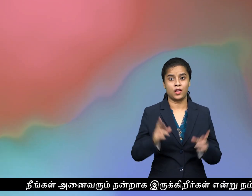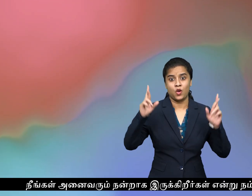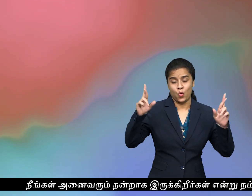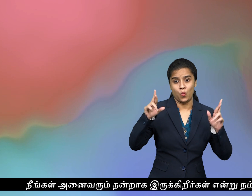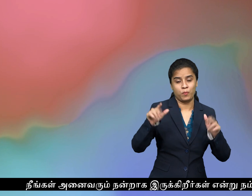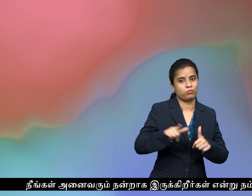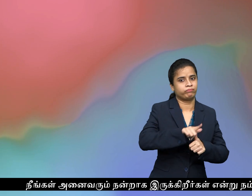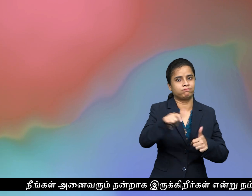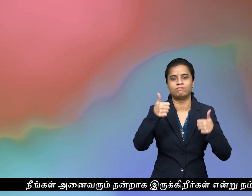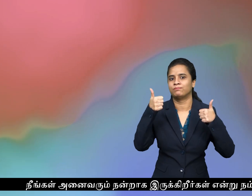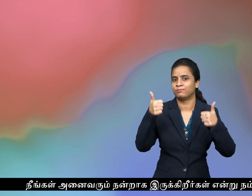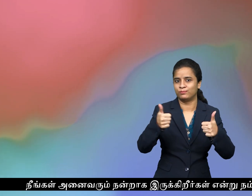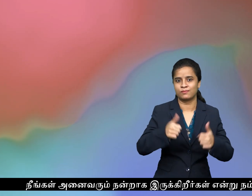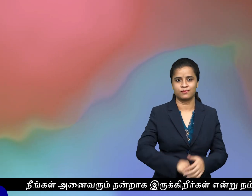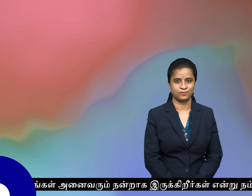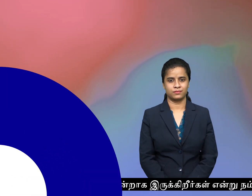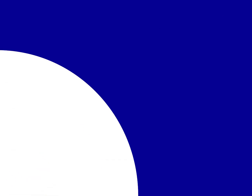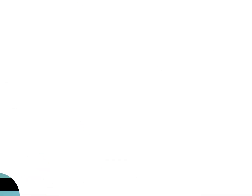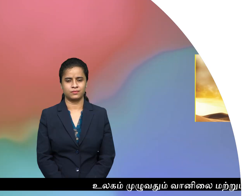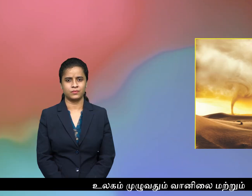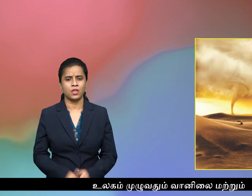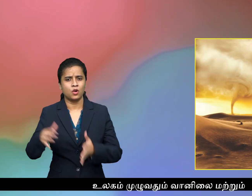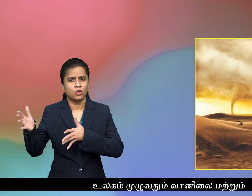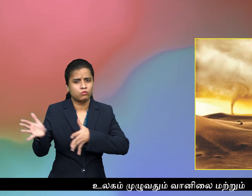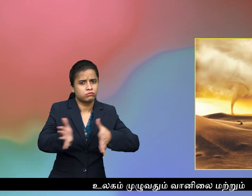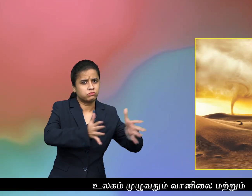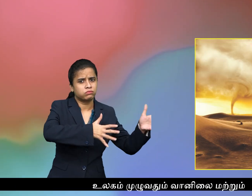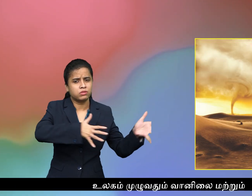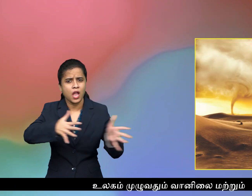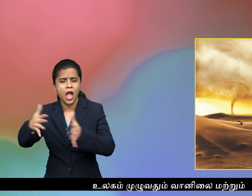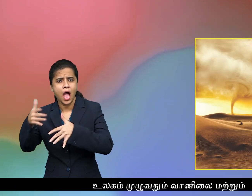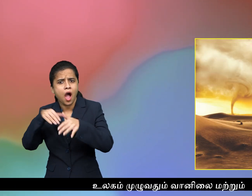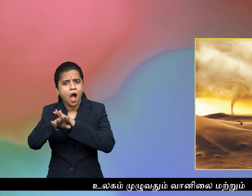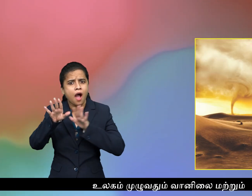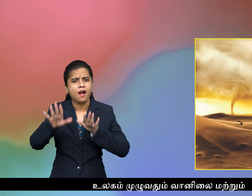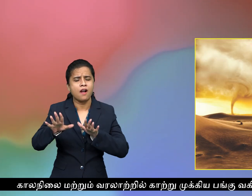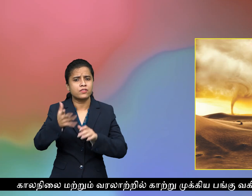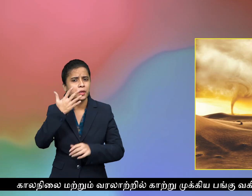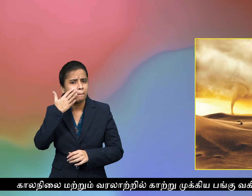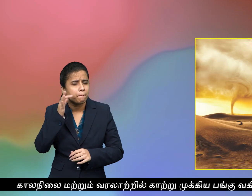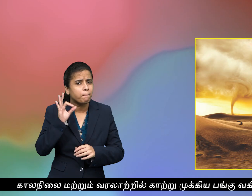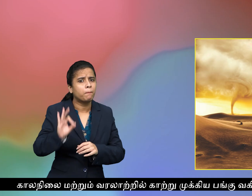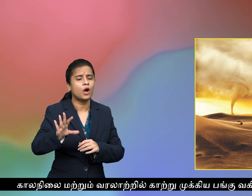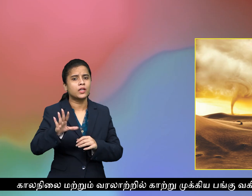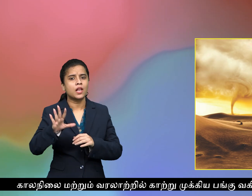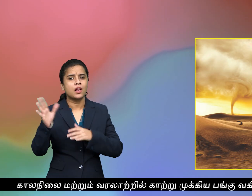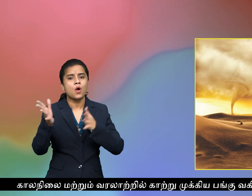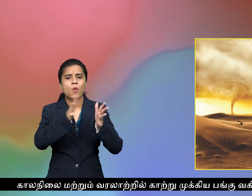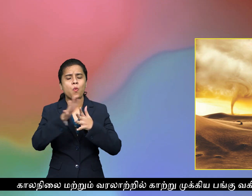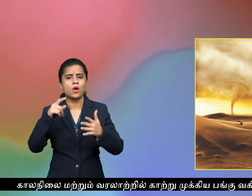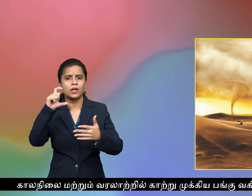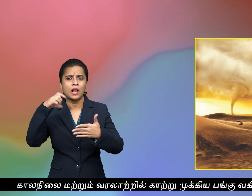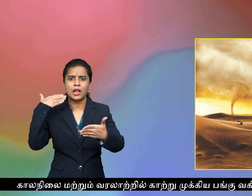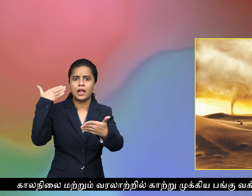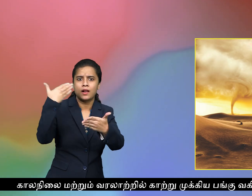நீங்கள் அனைவரும் நலமோடு இருக்கிறீர்கள் என்று நம்புகிறேன். உலகம் முழுவதும் வானிலை மற்றும் காலநிலை மாற்றம்